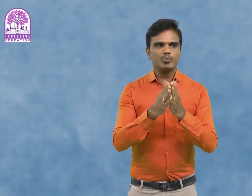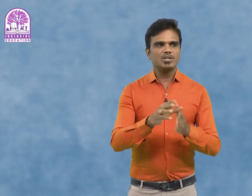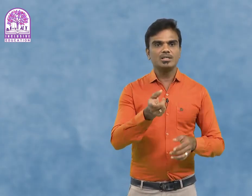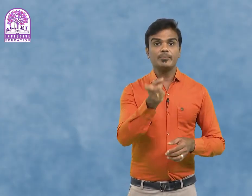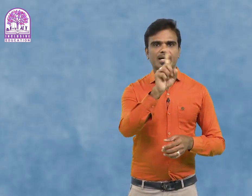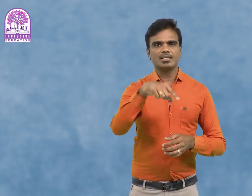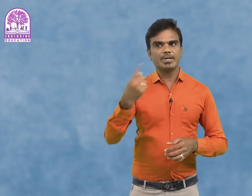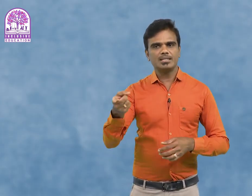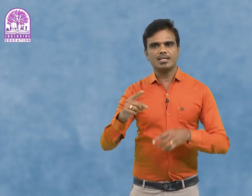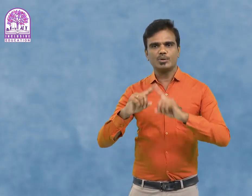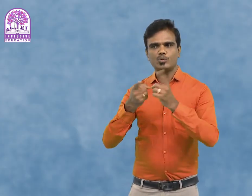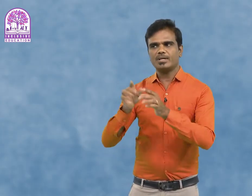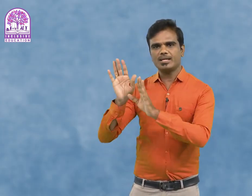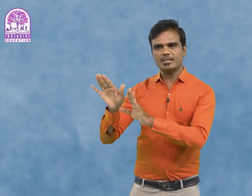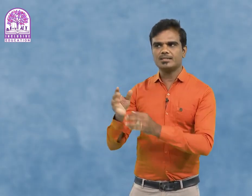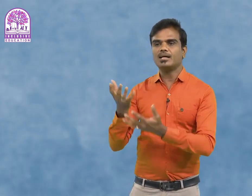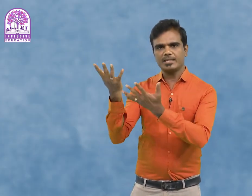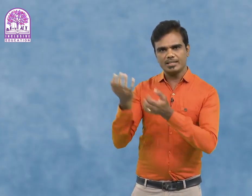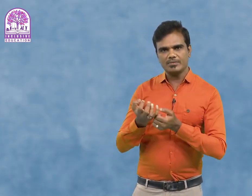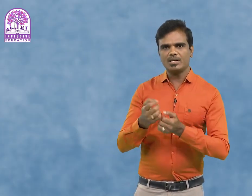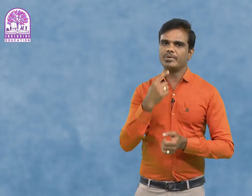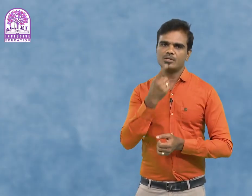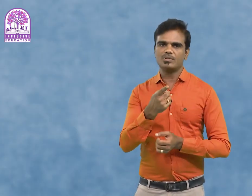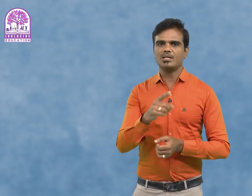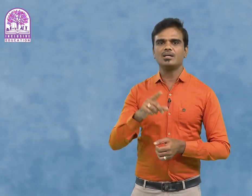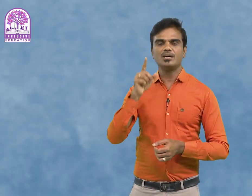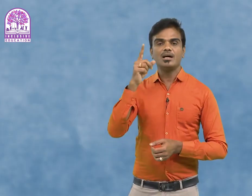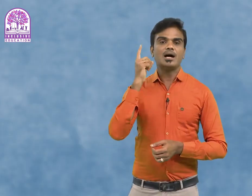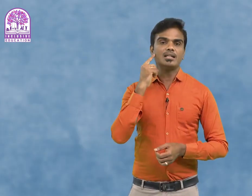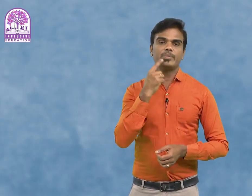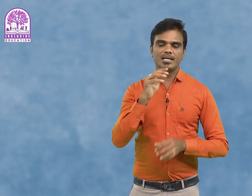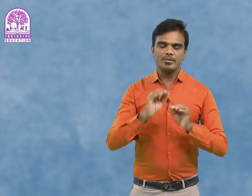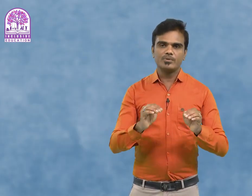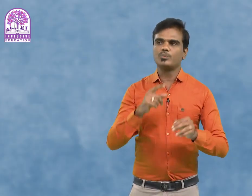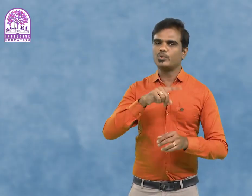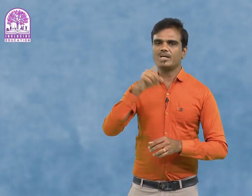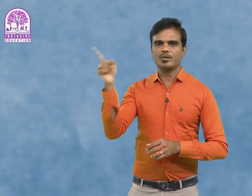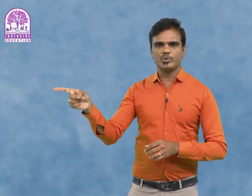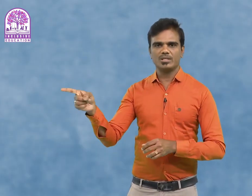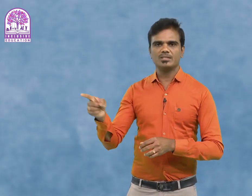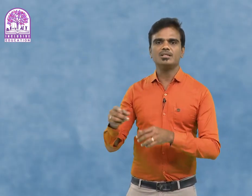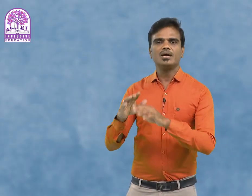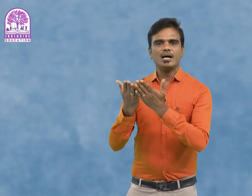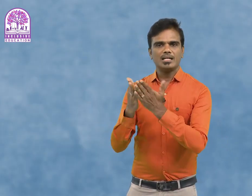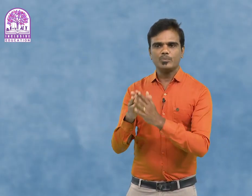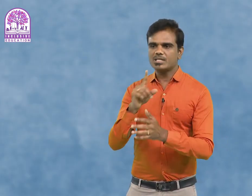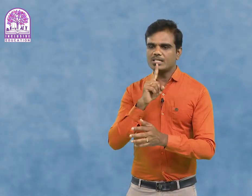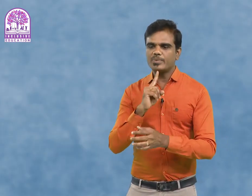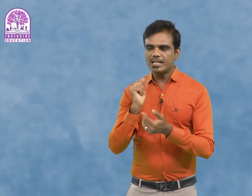புக்கு பக்கத்தில் இருக்க ரூமில் அங்கே இருக்குது, அதை எடுத்துருவா அப்படின்னு நீங்கள் சொன்னீங்கன்னா அந்த பையன் என்ன பண்ணுவான், போய் அங்கே போயிட்டு அந்த புக்கு சிவப்பு கலரில் எங்கே